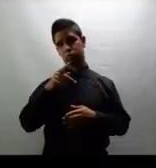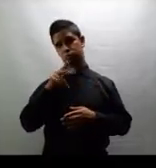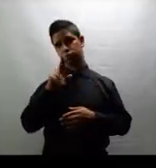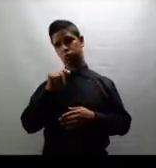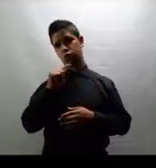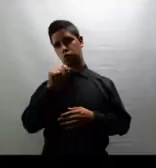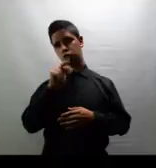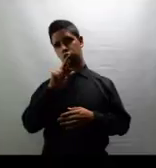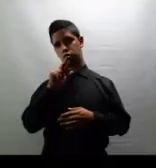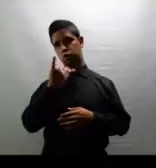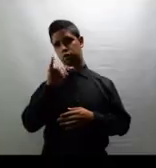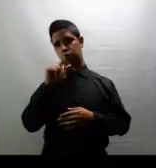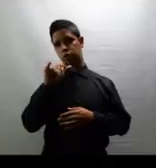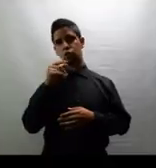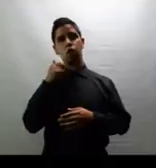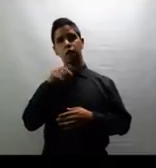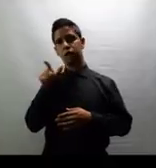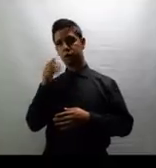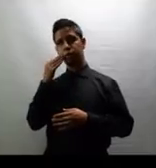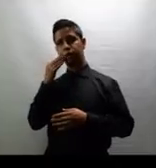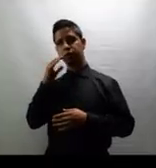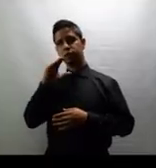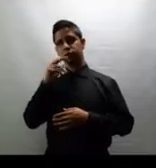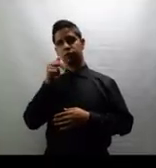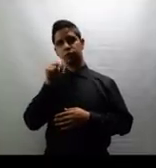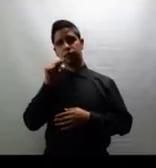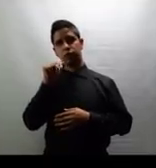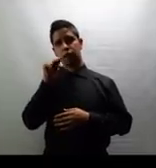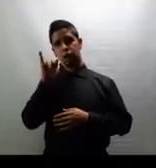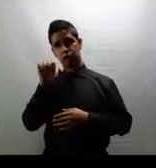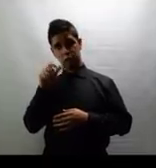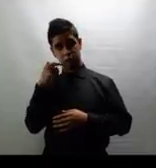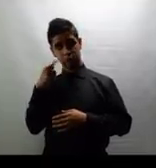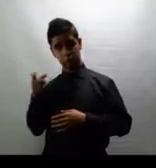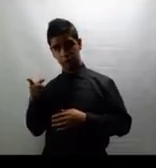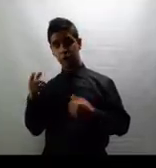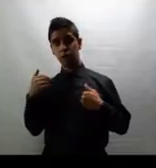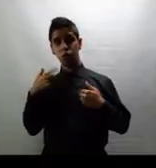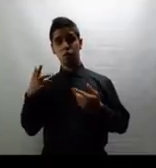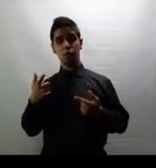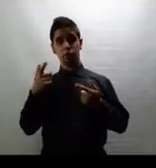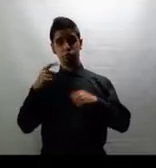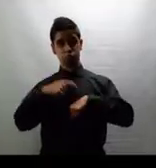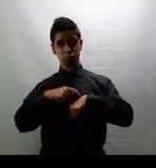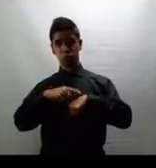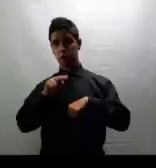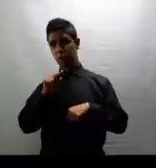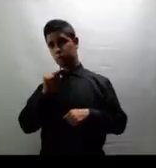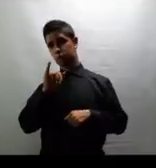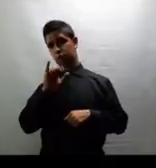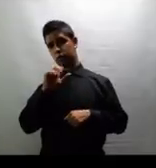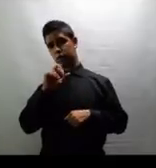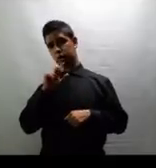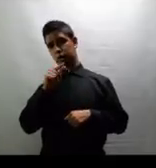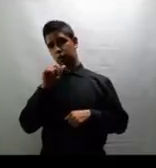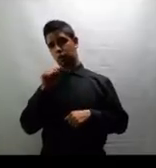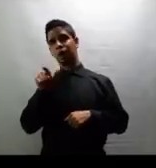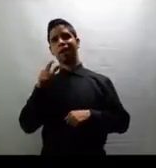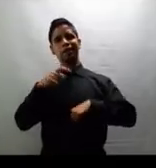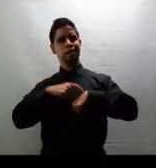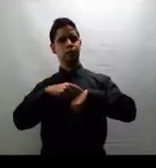que ya es admiradora de chayanne y resulta que chayanne estuvo en nicaragua en el tiempo de los sandinistas